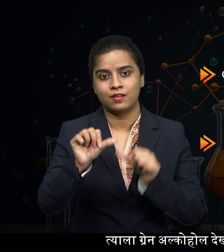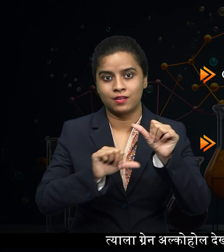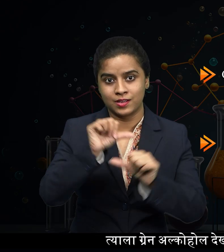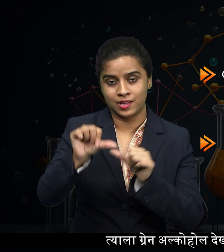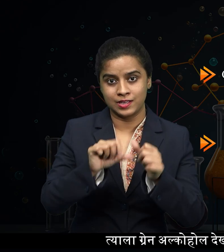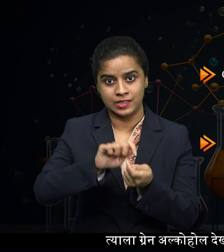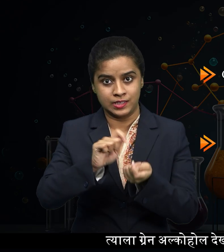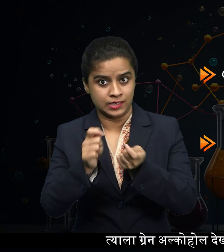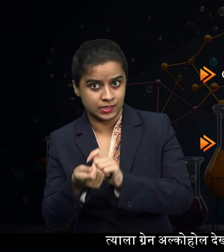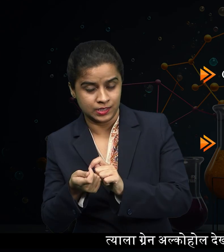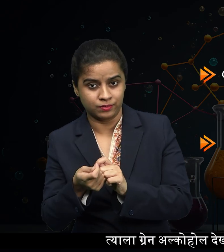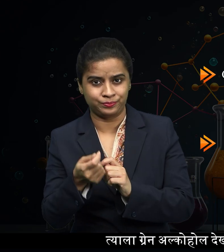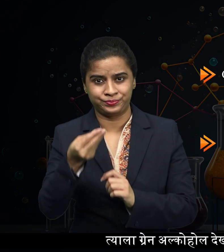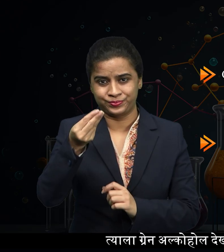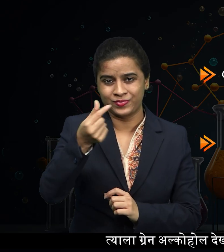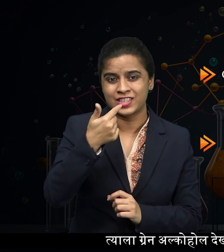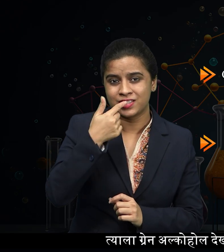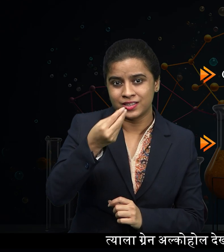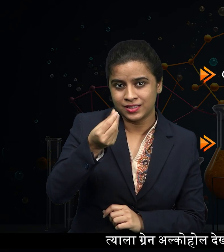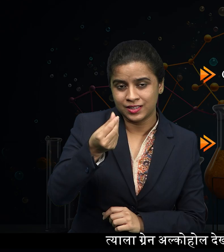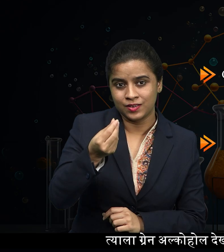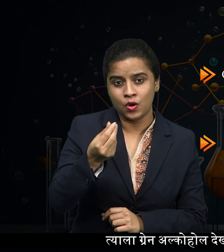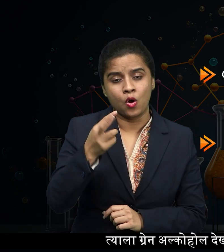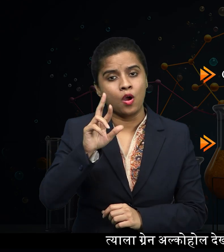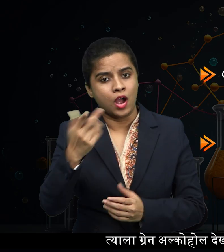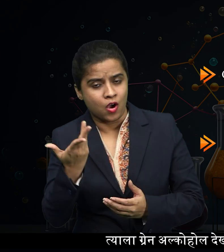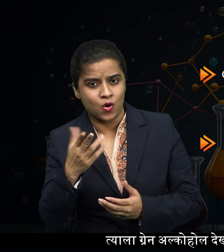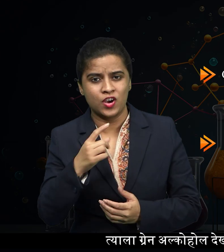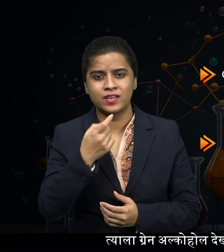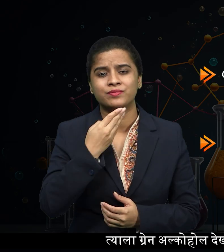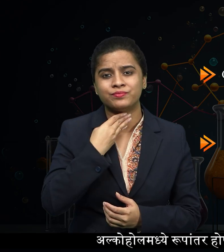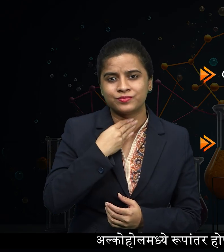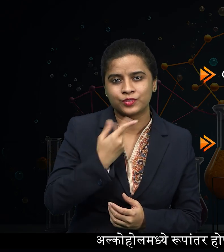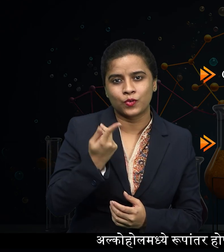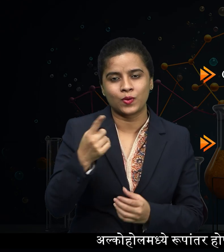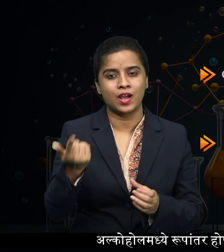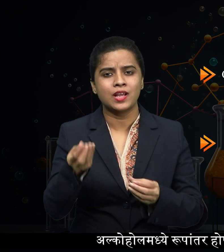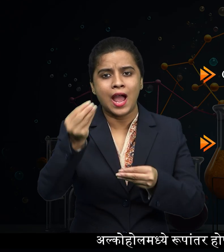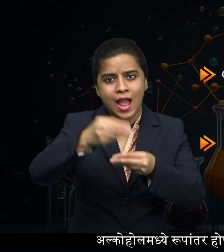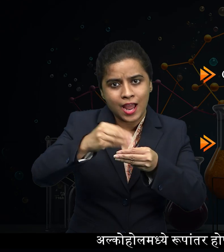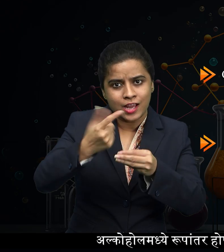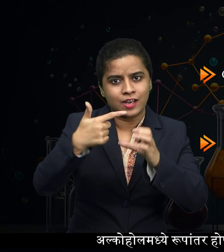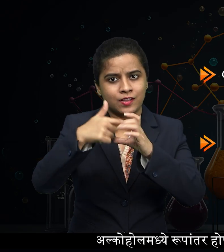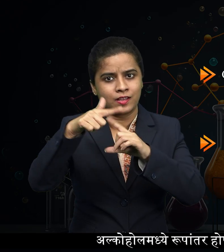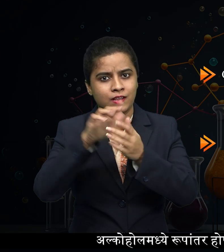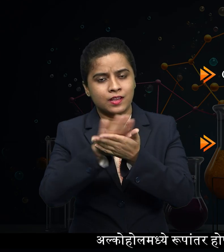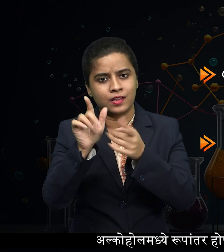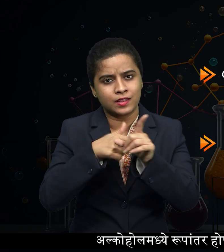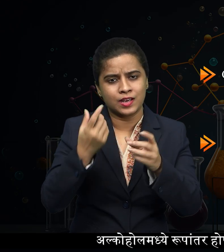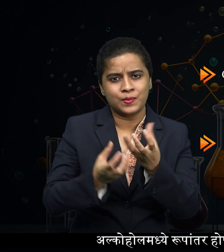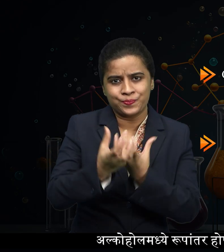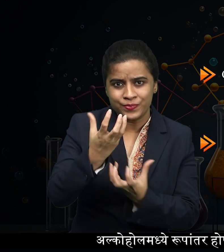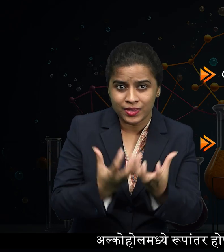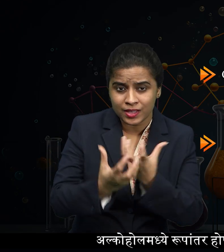म्हणून त्याला ग्रेन अल्कोहोल देखील म्हणतात. स्टार्च आणि साखरेचे इथाइल अल्कोहोलमध्ये रूपांतर होण्याच्या प्रक्रियेला